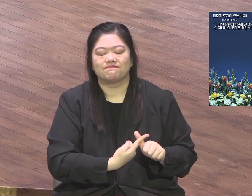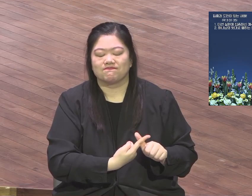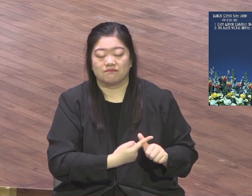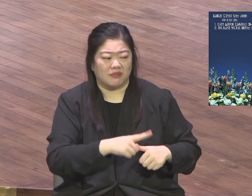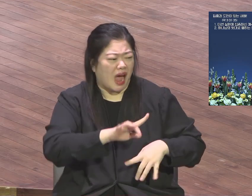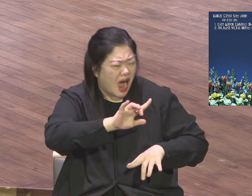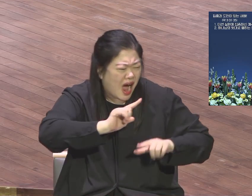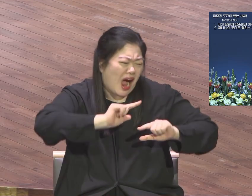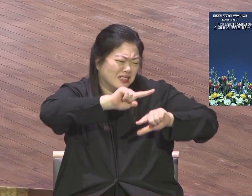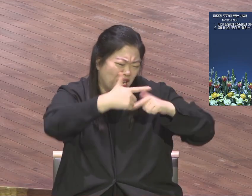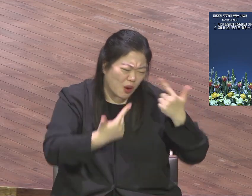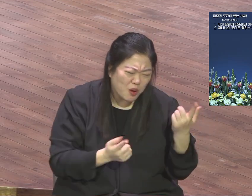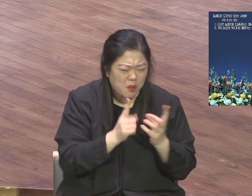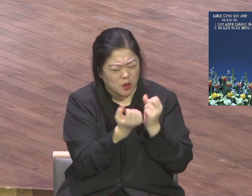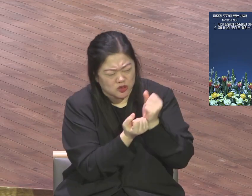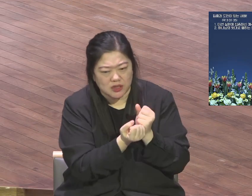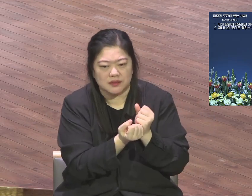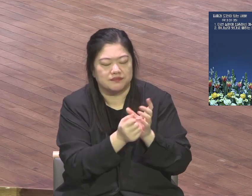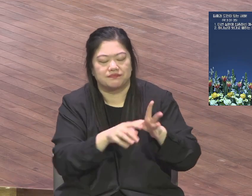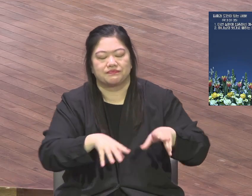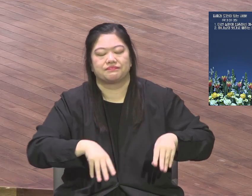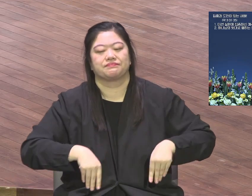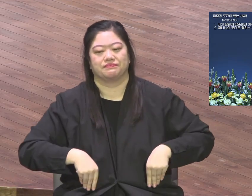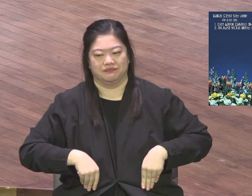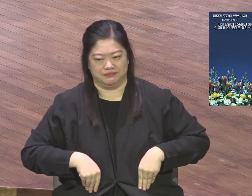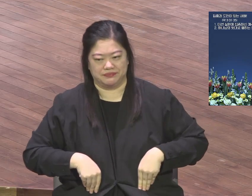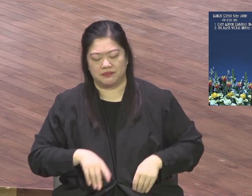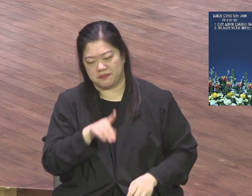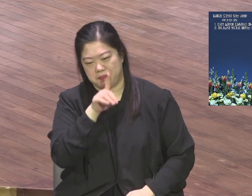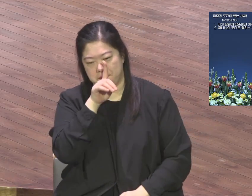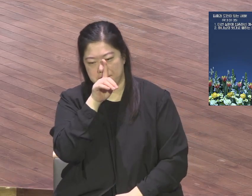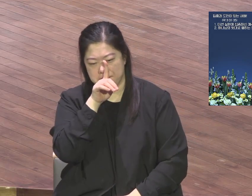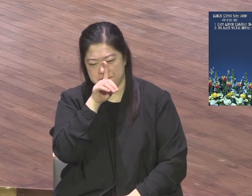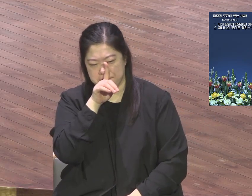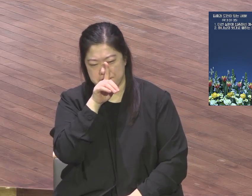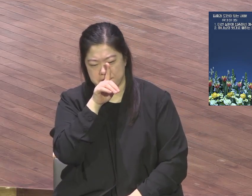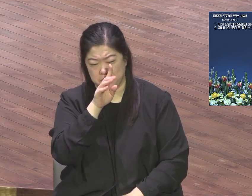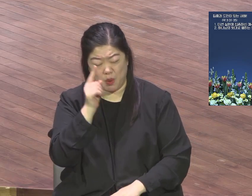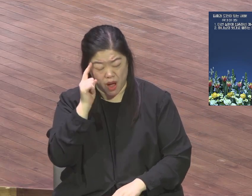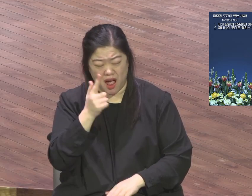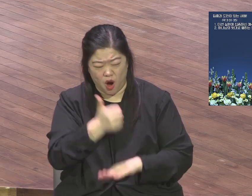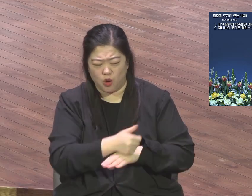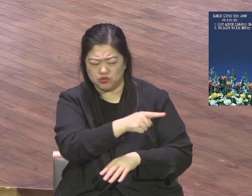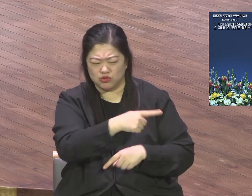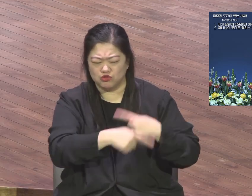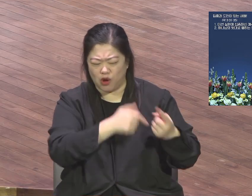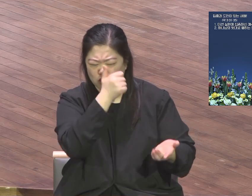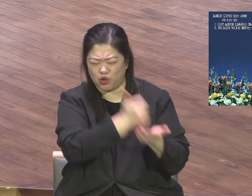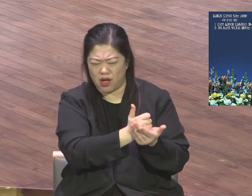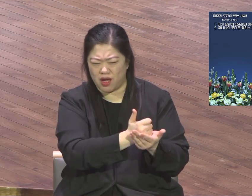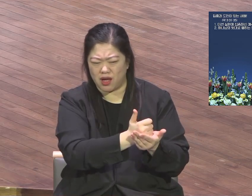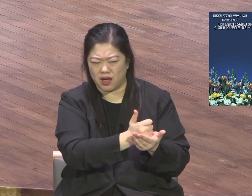그 비방하면요 그거 다 대가 받는다니까. 저는 다 보고 자란 사람이에요.